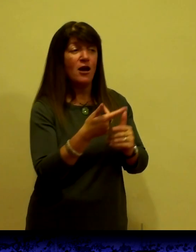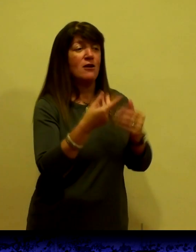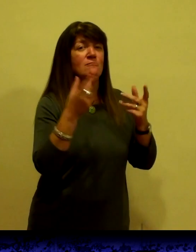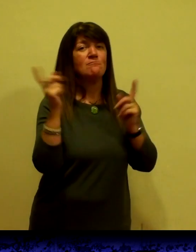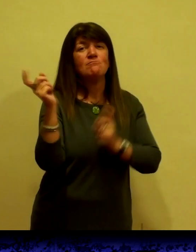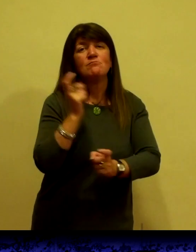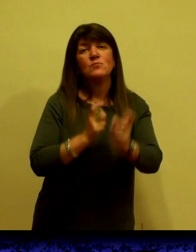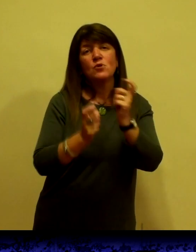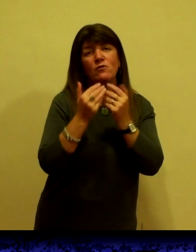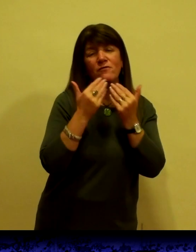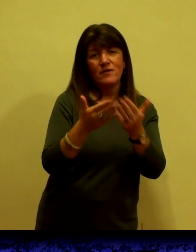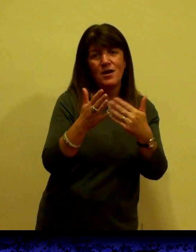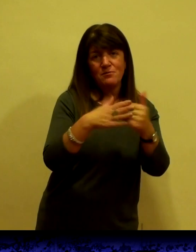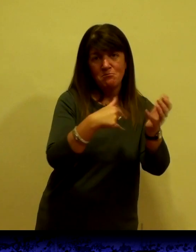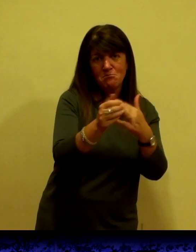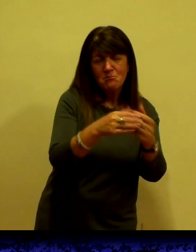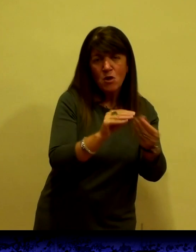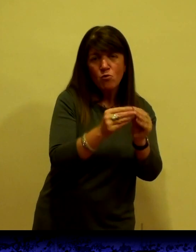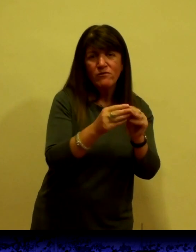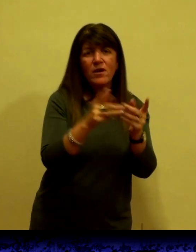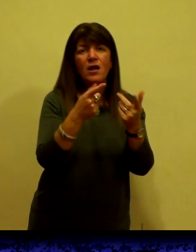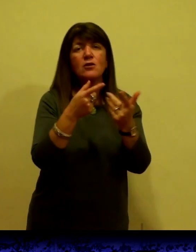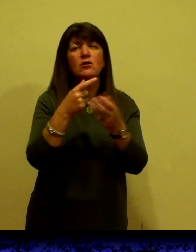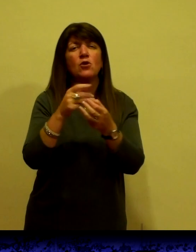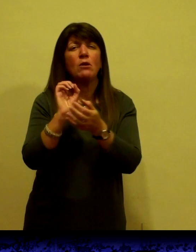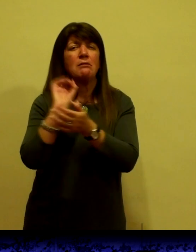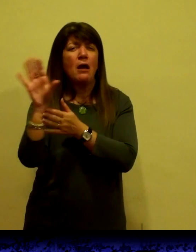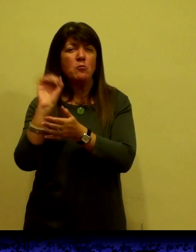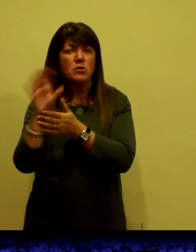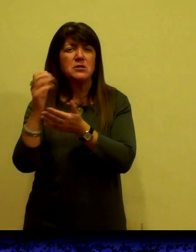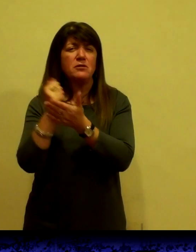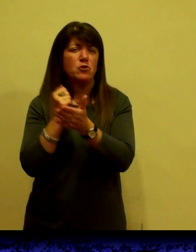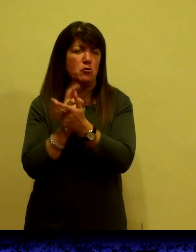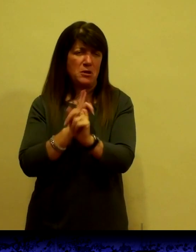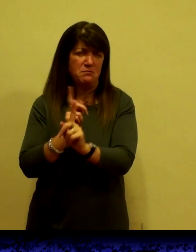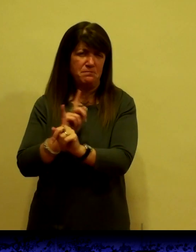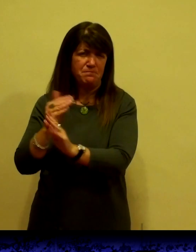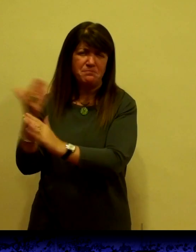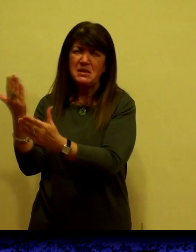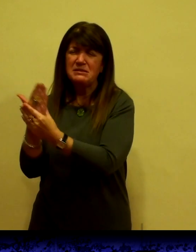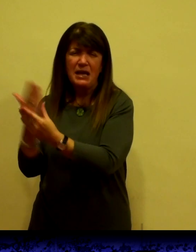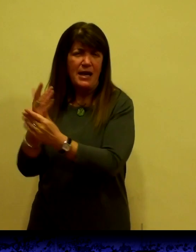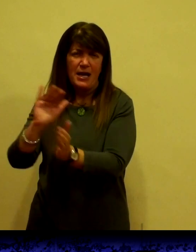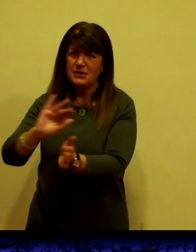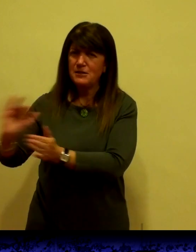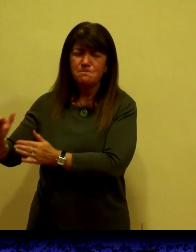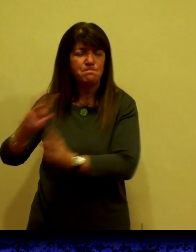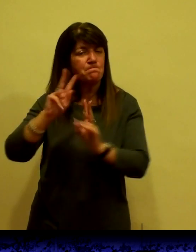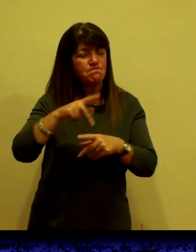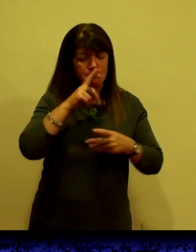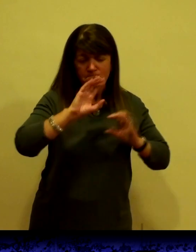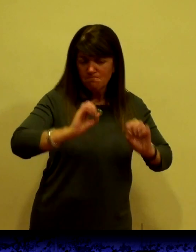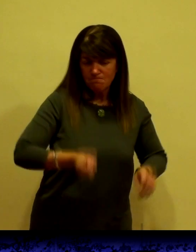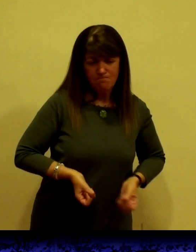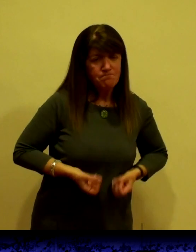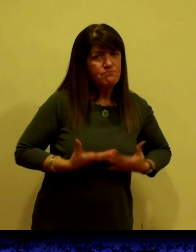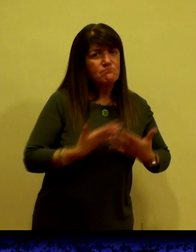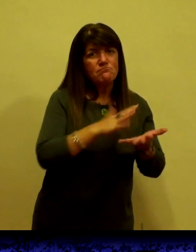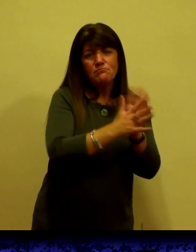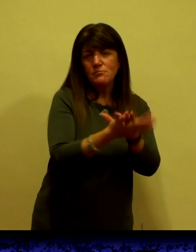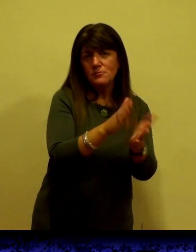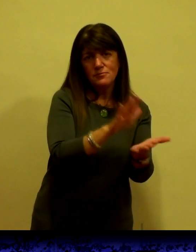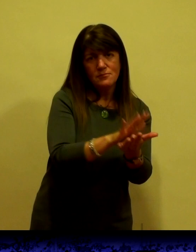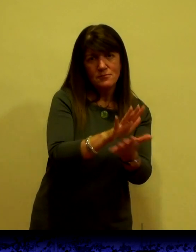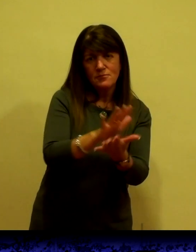manufatti piuttosto che a documenti, a diapositive, a schedature presenti nel patrimonio del